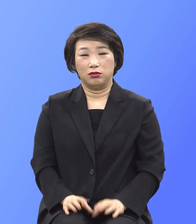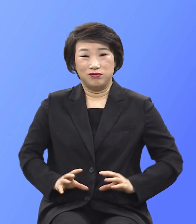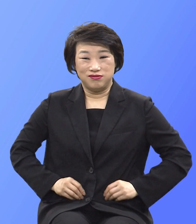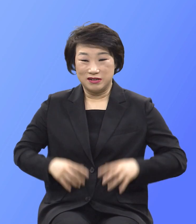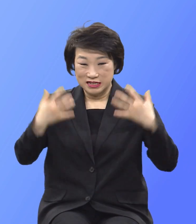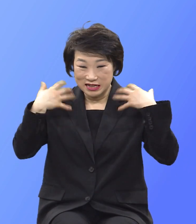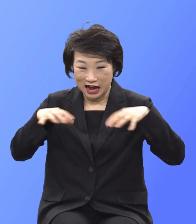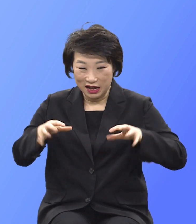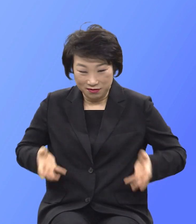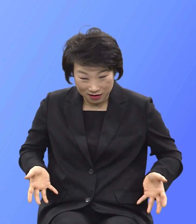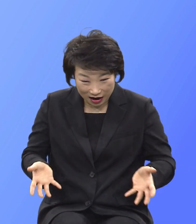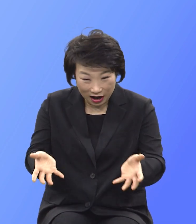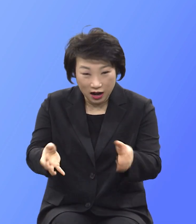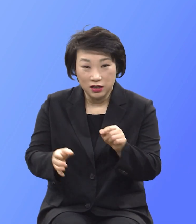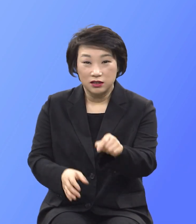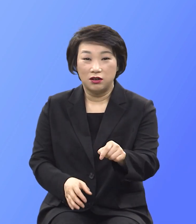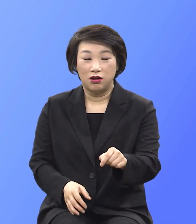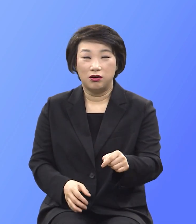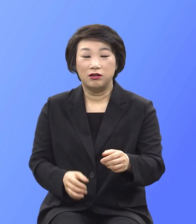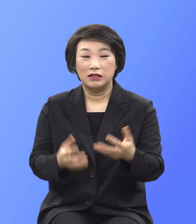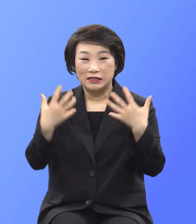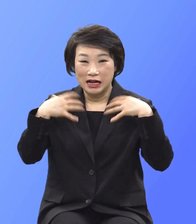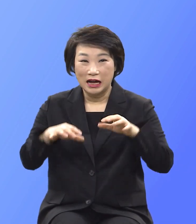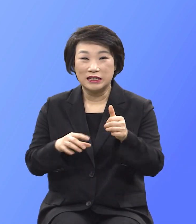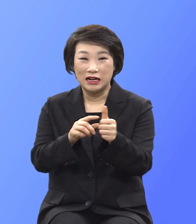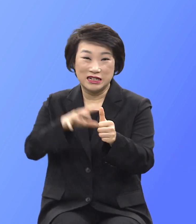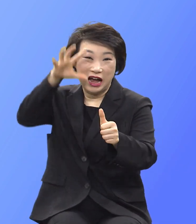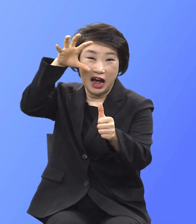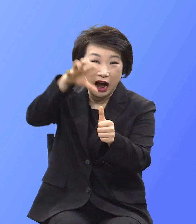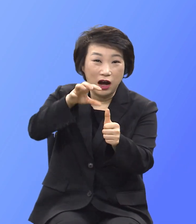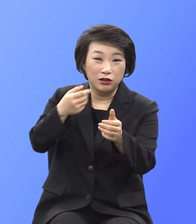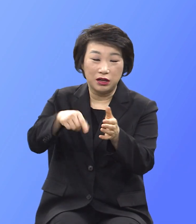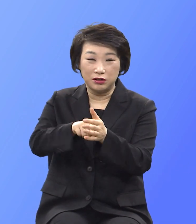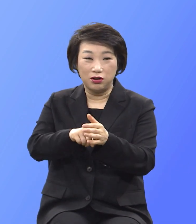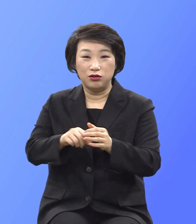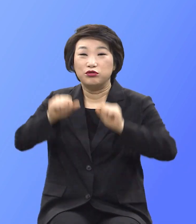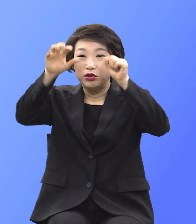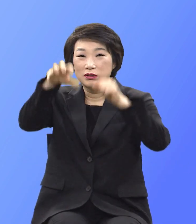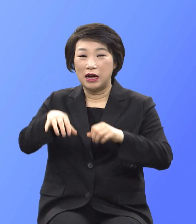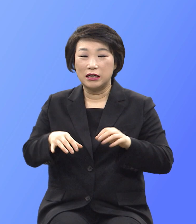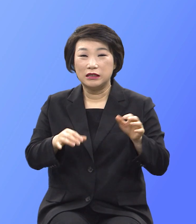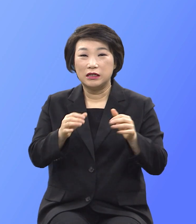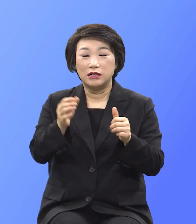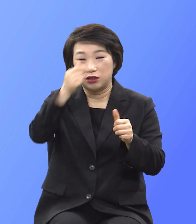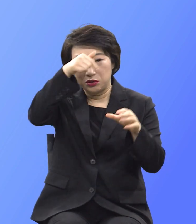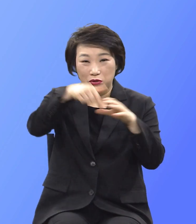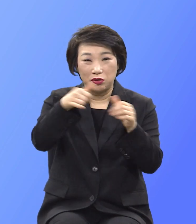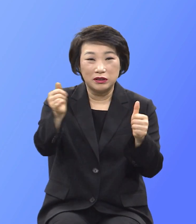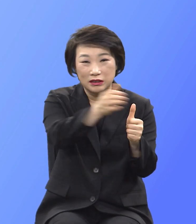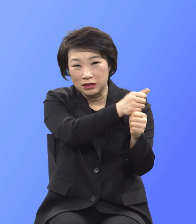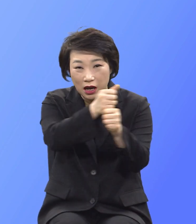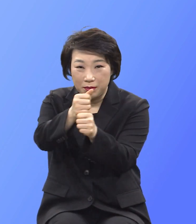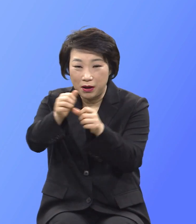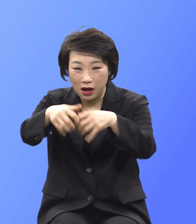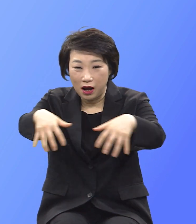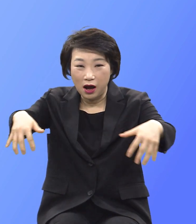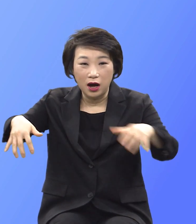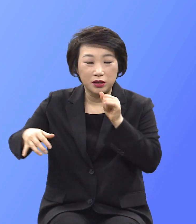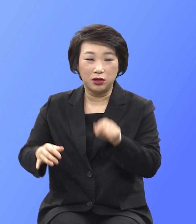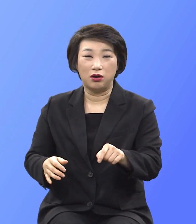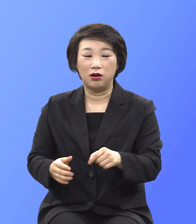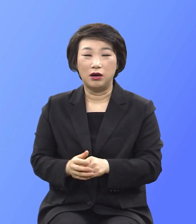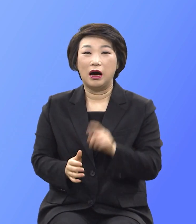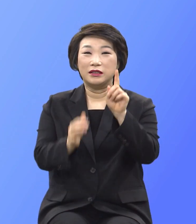굶주린 사자들을 놓고 사자밥이 되게 하기 위해서 운동장에 집합시킵니다. 한